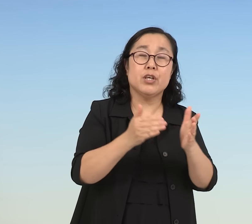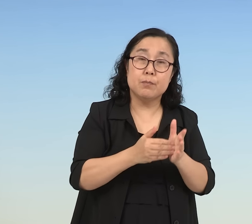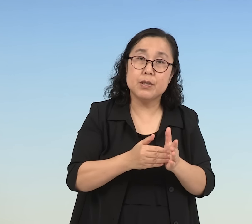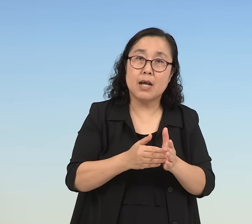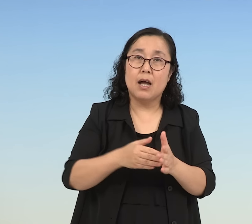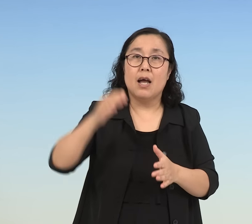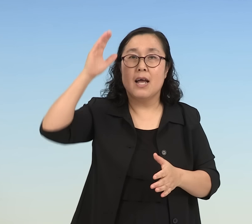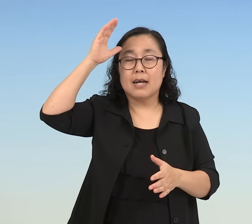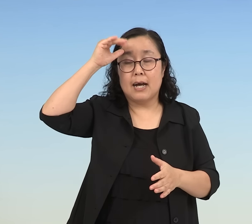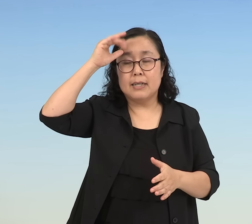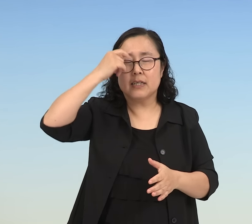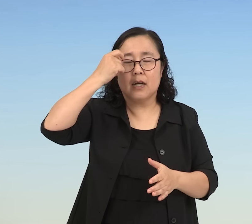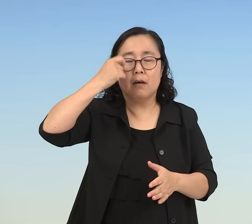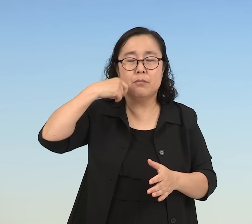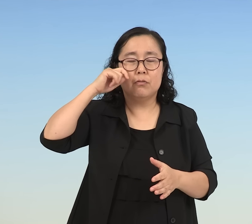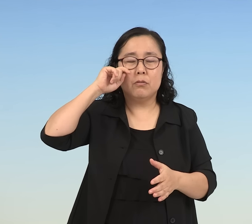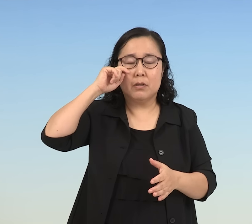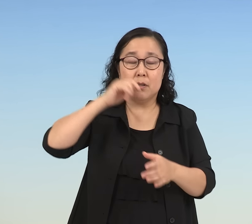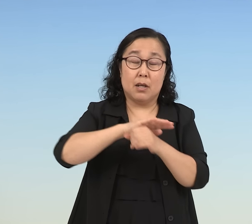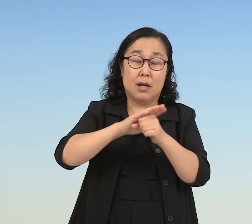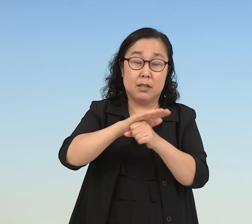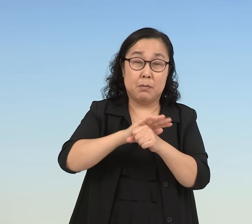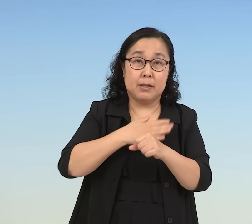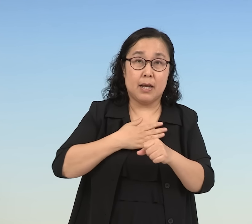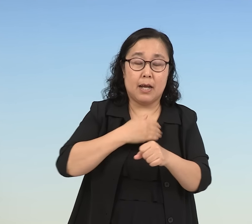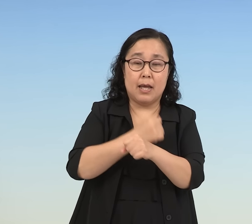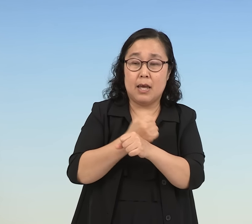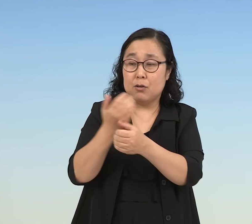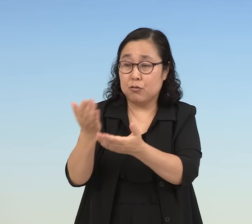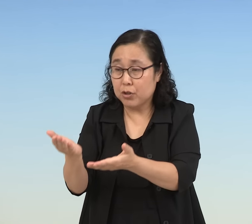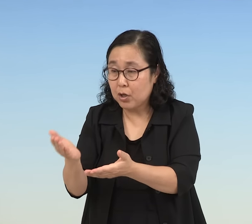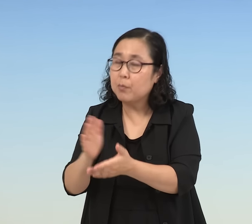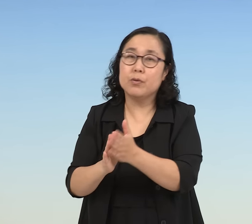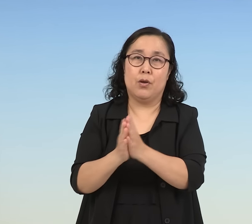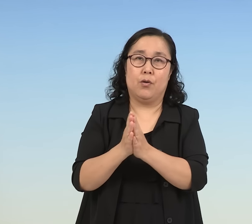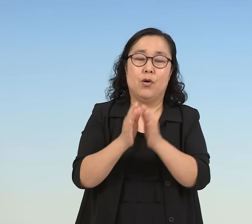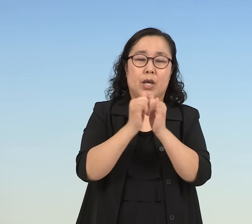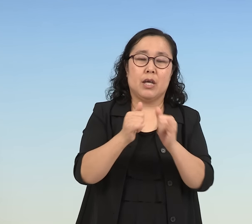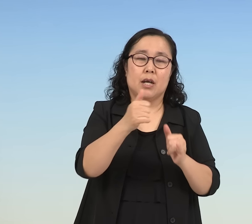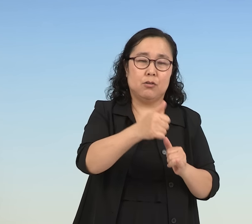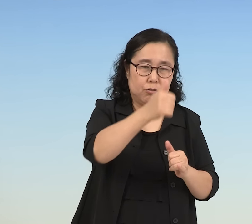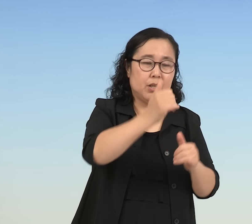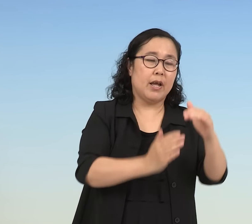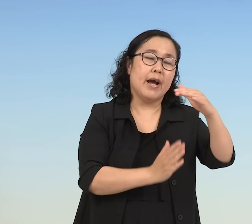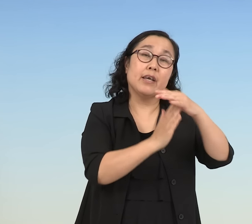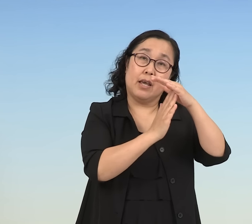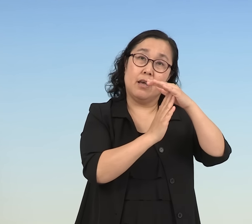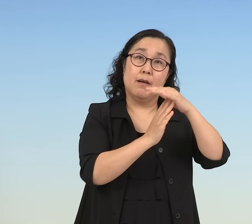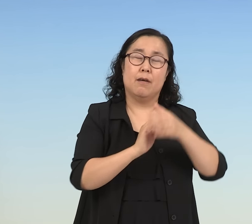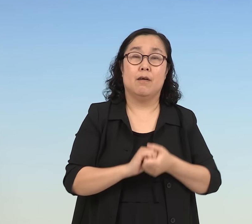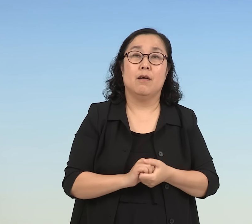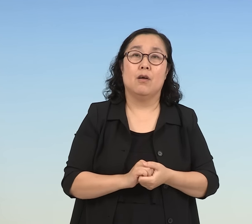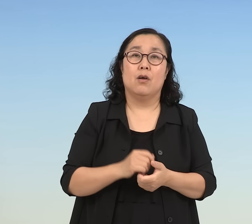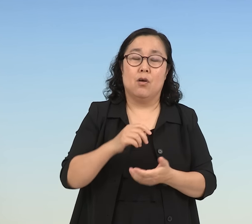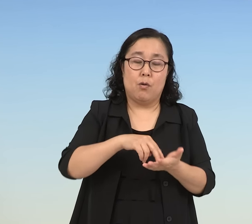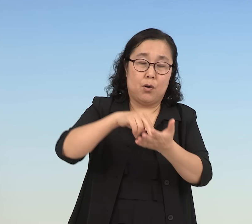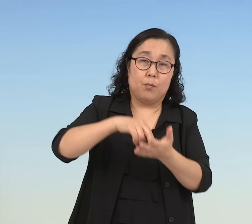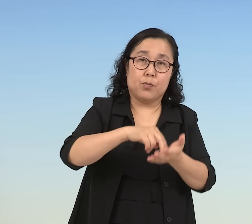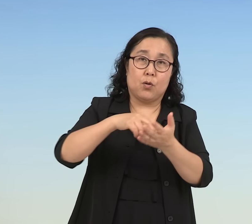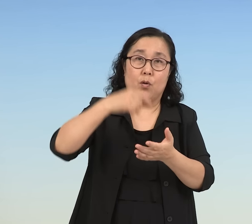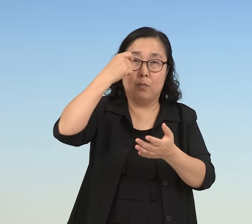그 강아지가 아무리 불쌍해도 제가 할 수 있는 게 아무것도 없습니다. 인간 주인의 한계가 이거예요. 얘가 너무 그